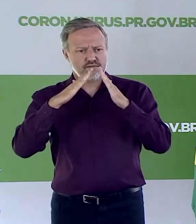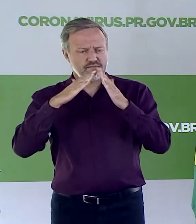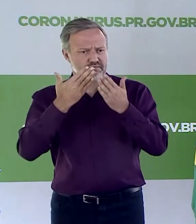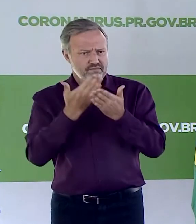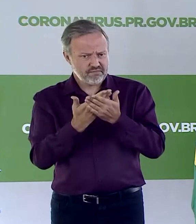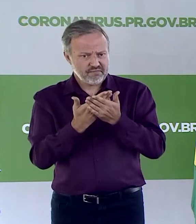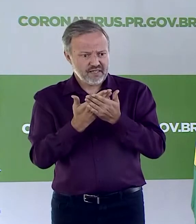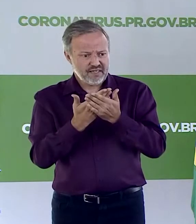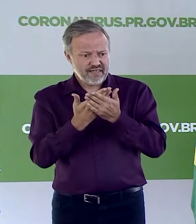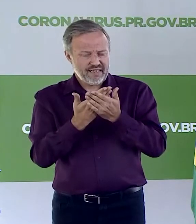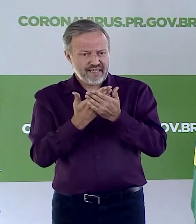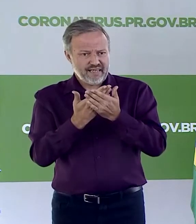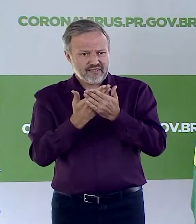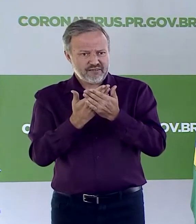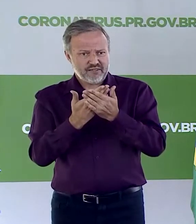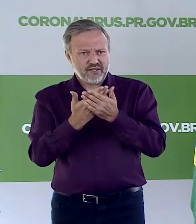dos autônomos e micro empreendedores